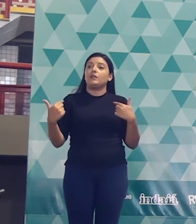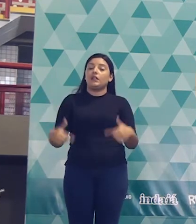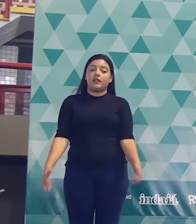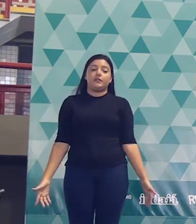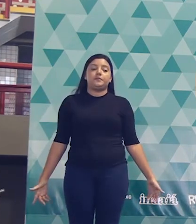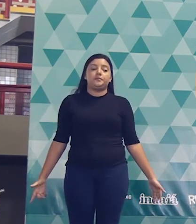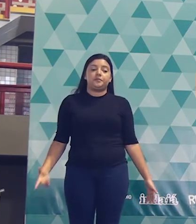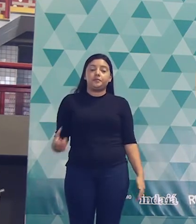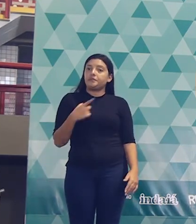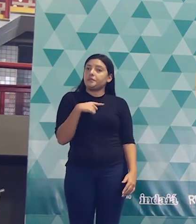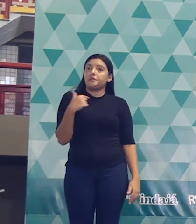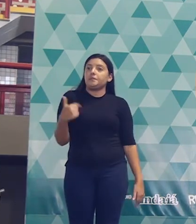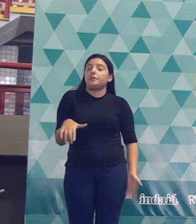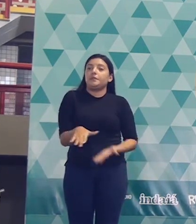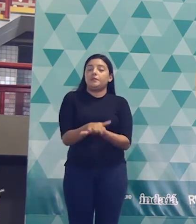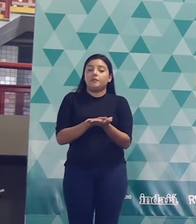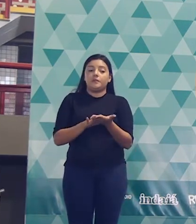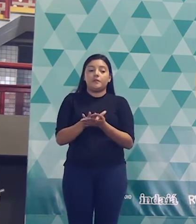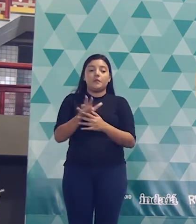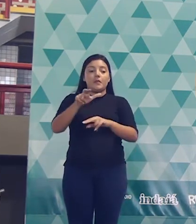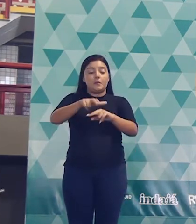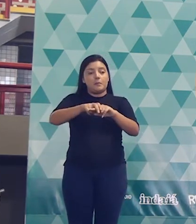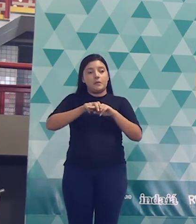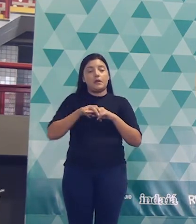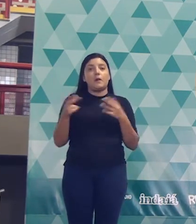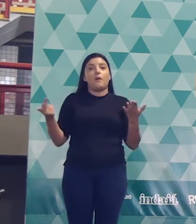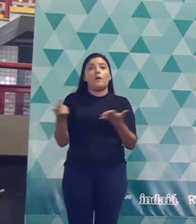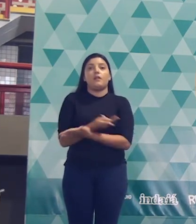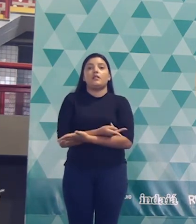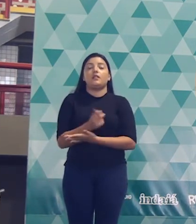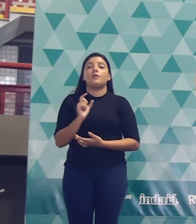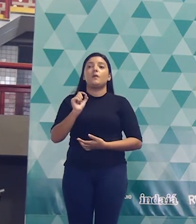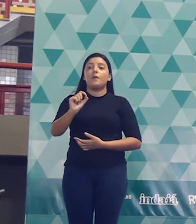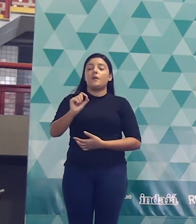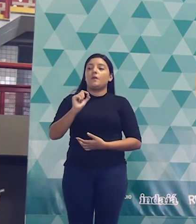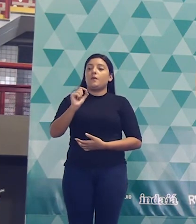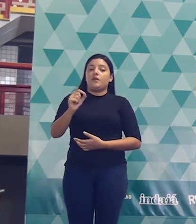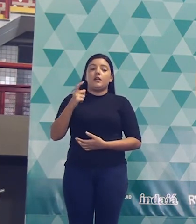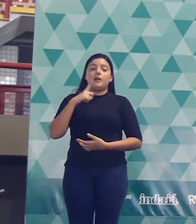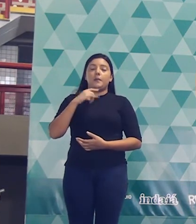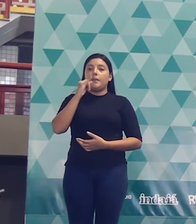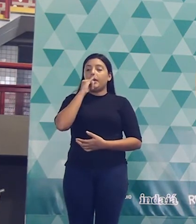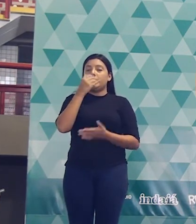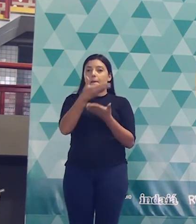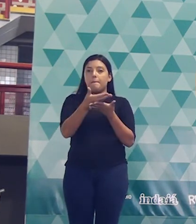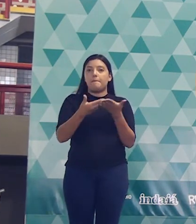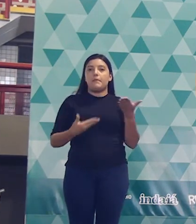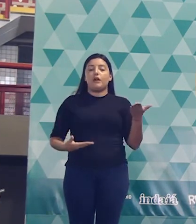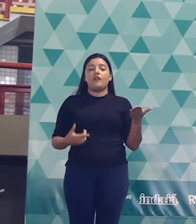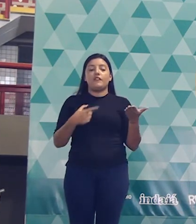um ritmo. Isso poderia sugerir o quê? Se esse poema caísse na prova de vocês?